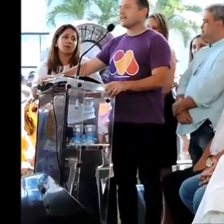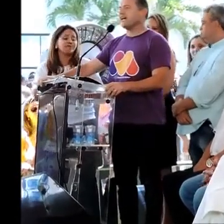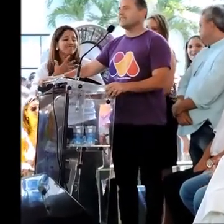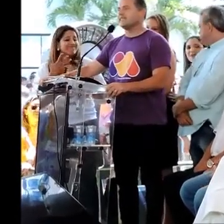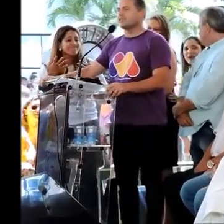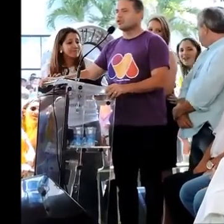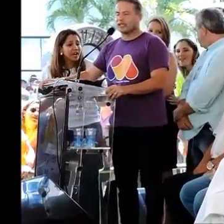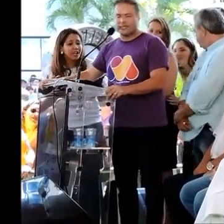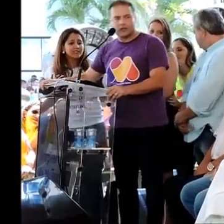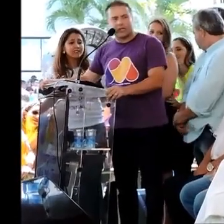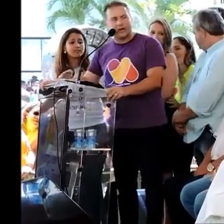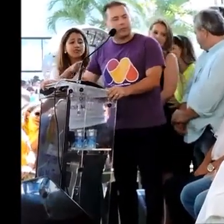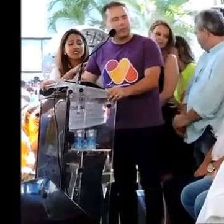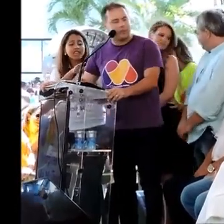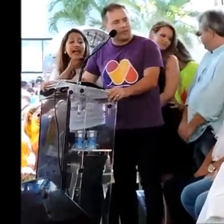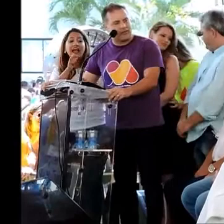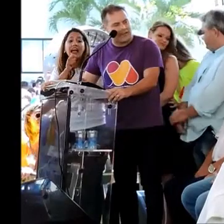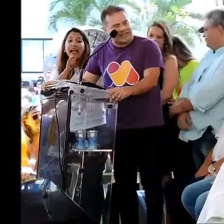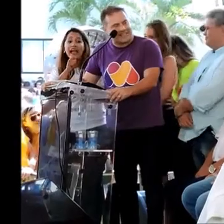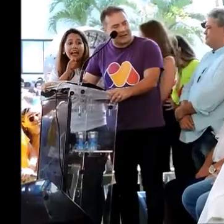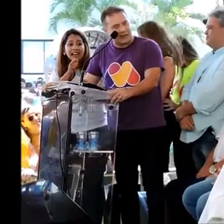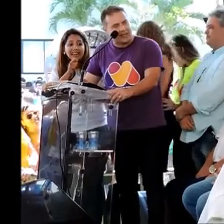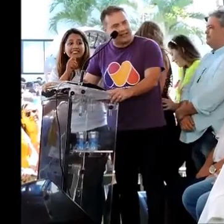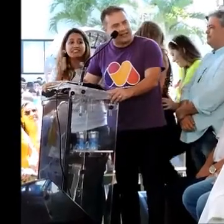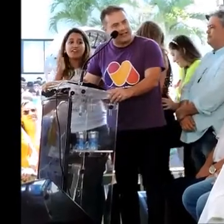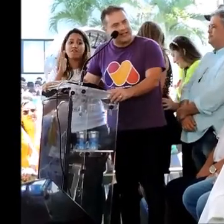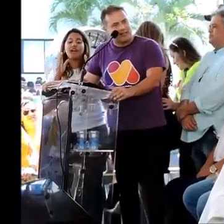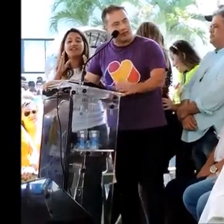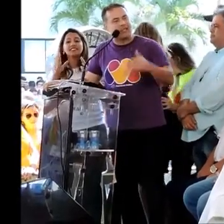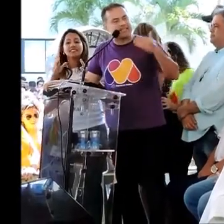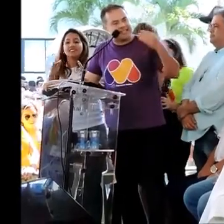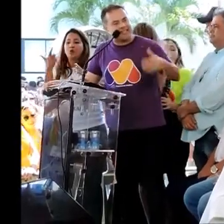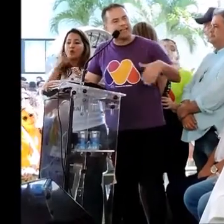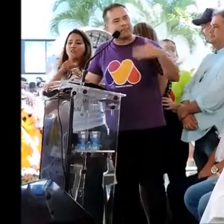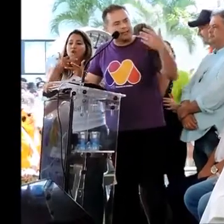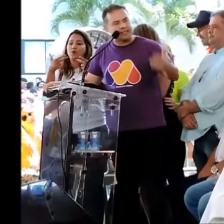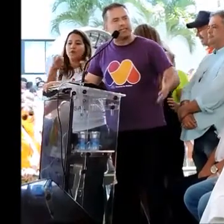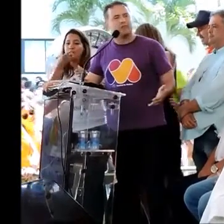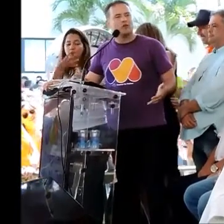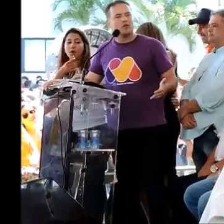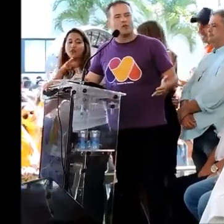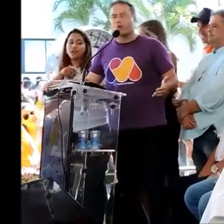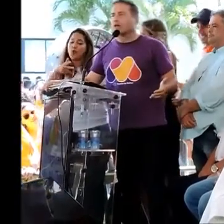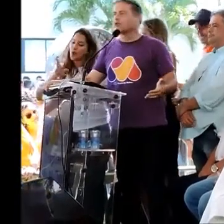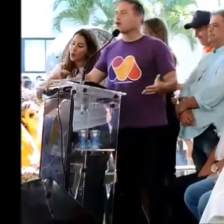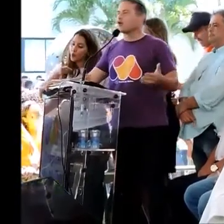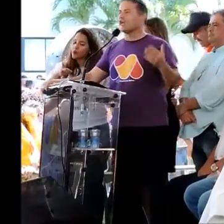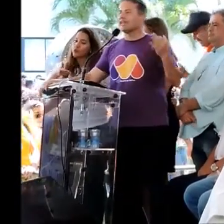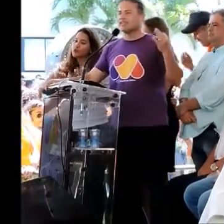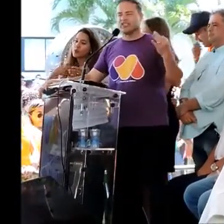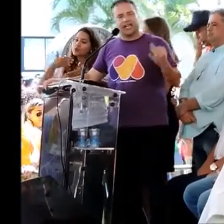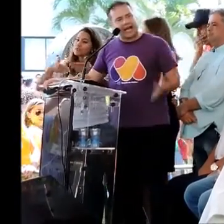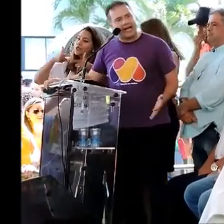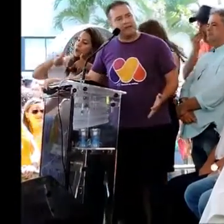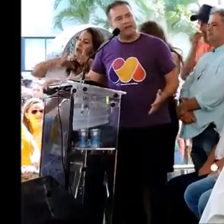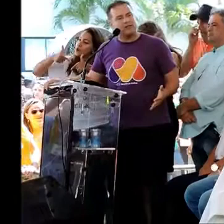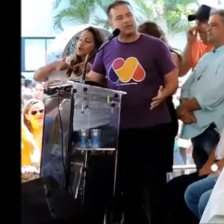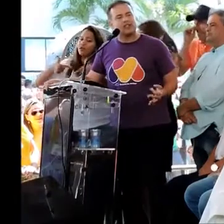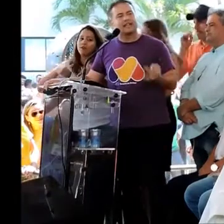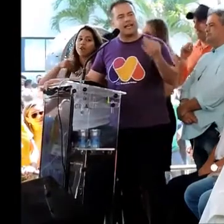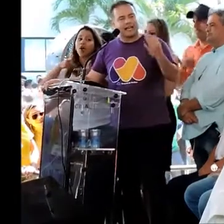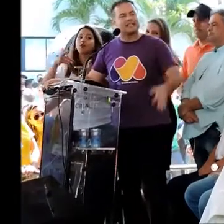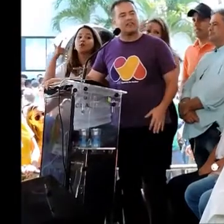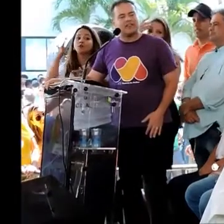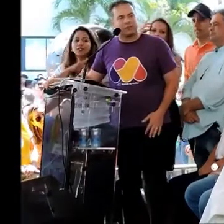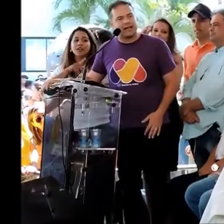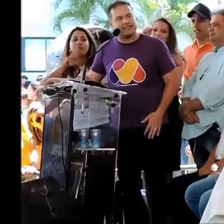Mas, na verdade, você ainda não está na fase da colheita. Você ainda segue plantando. Quando a colheita chegar,